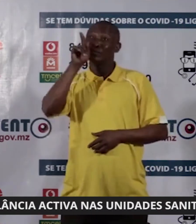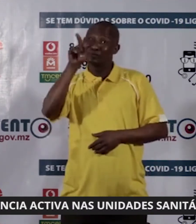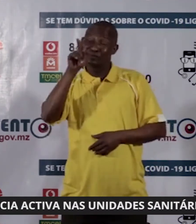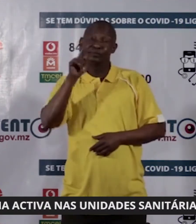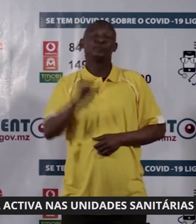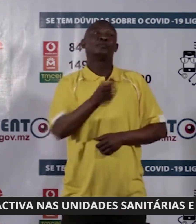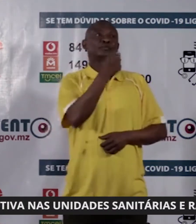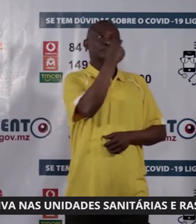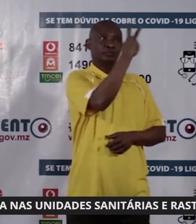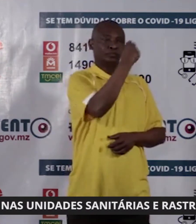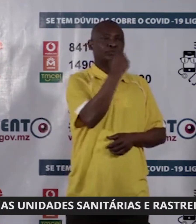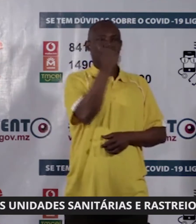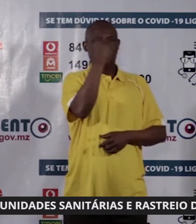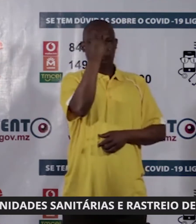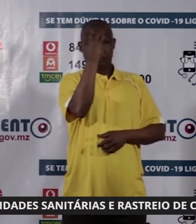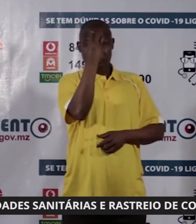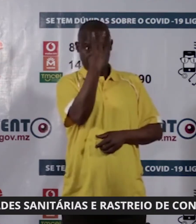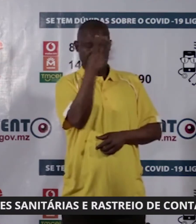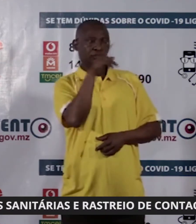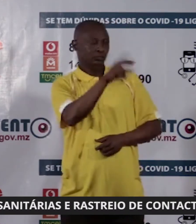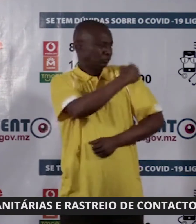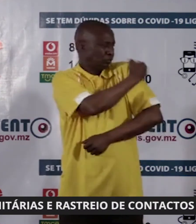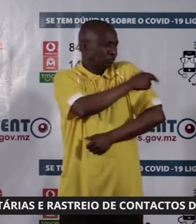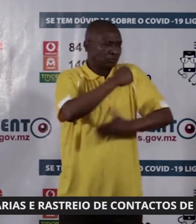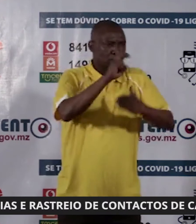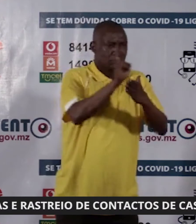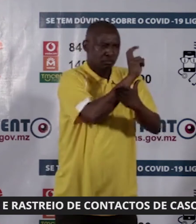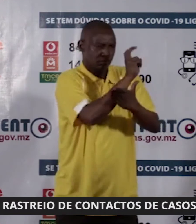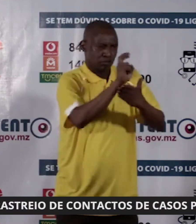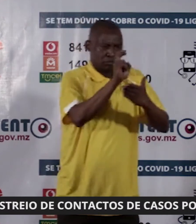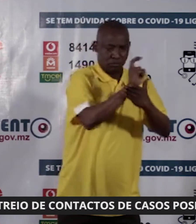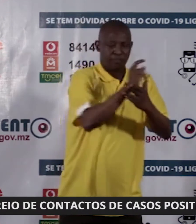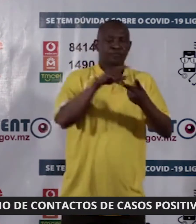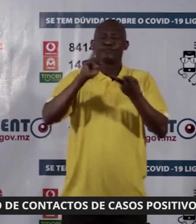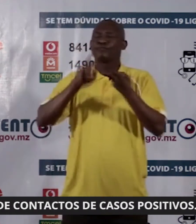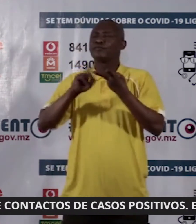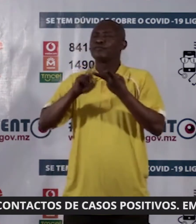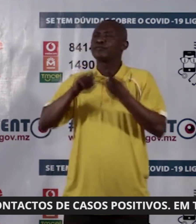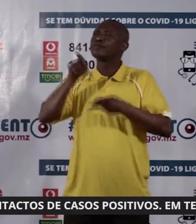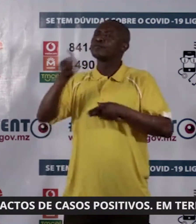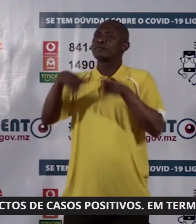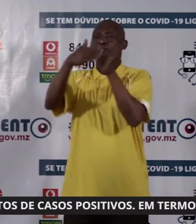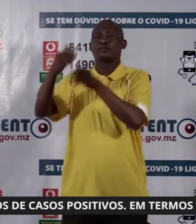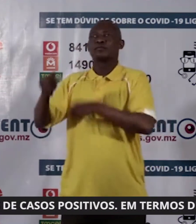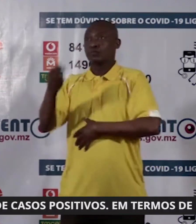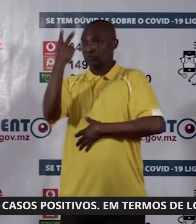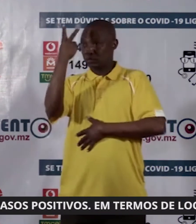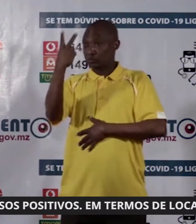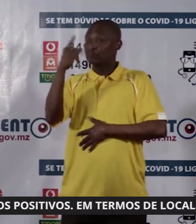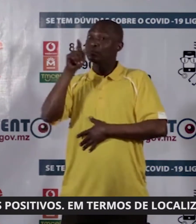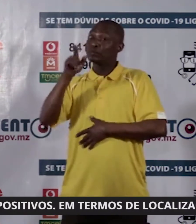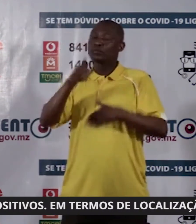unidades sanitárias e 2 casos resultam do rastreio de contactos de casos positivos. Dos 59